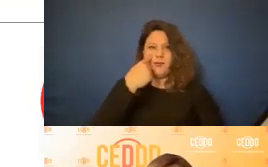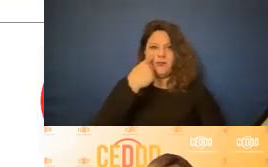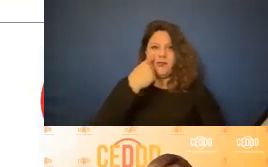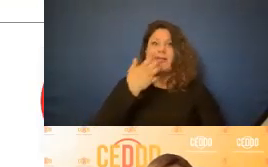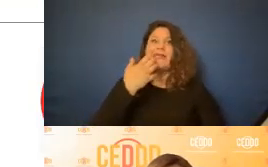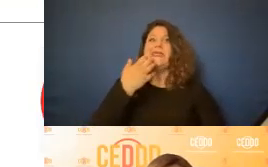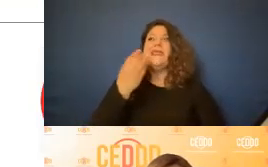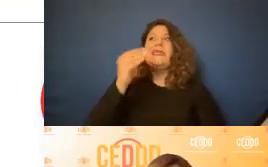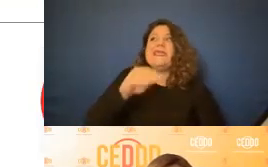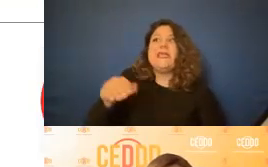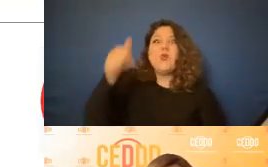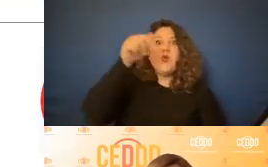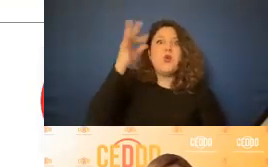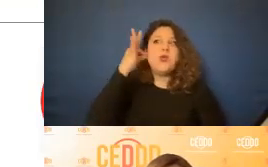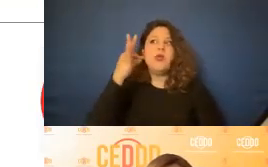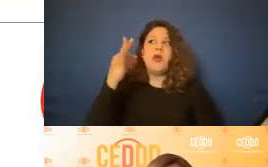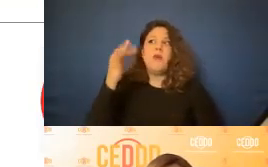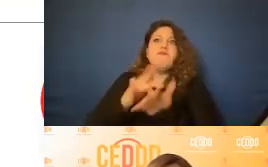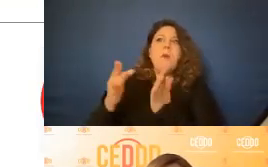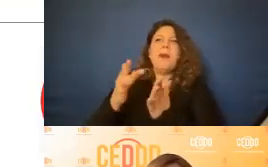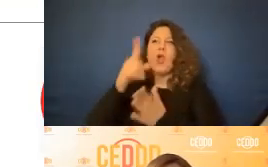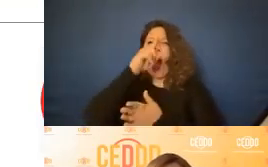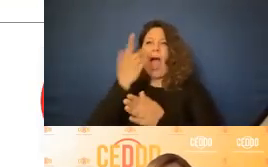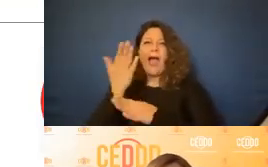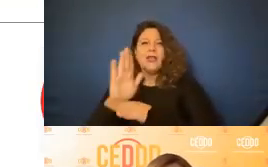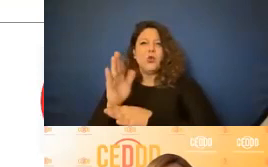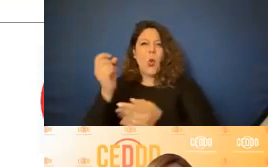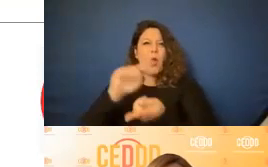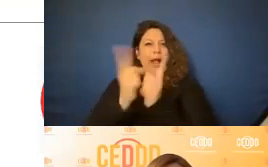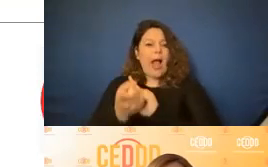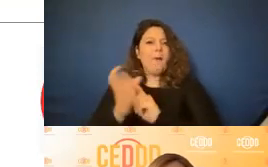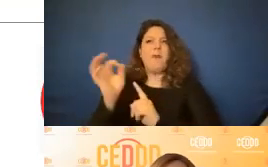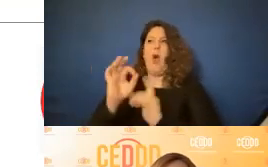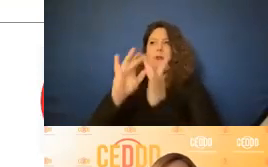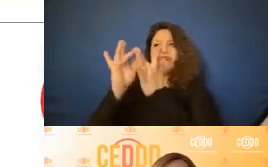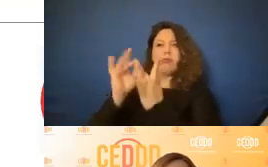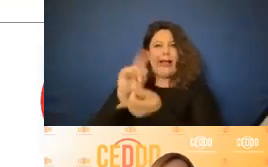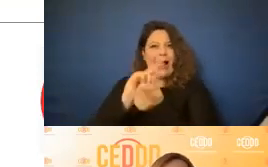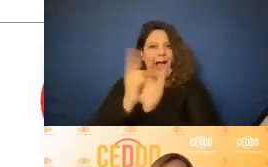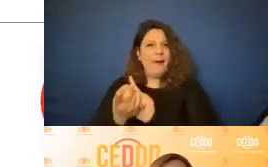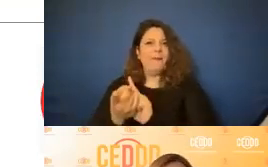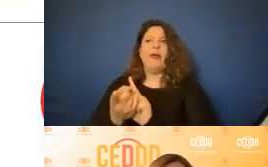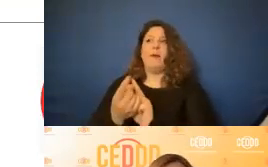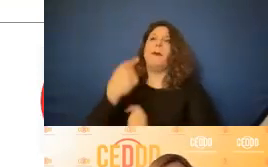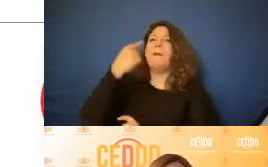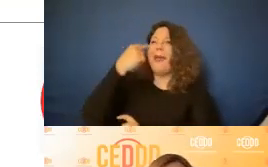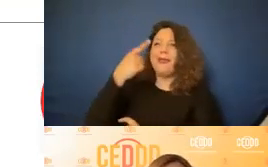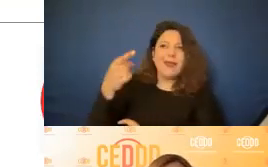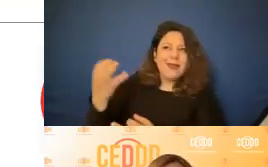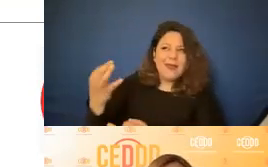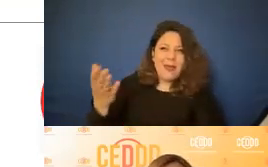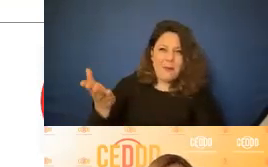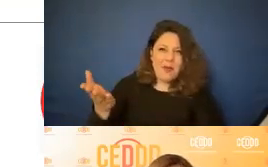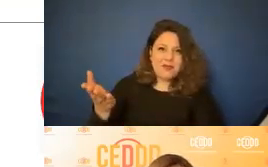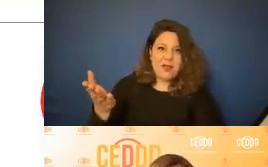momento determinado cambia su actitud, su forma de estar en el aula, su relación con los demás, tiene que estar pendiente a ver qué es lo que está sucediendo porque